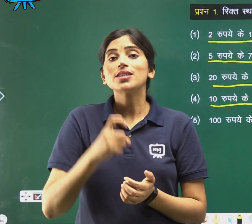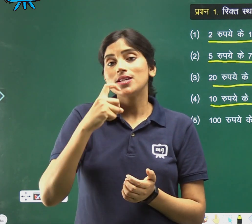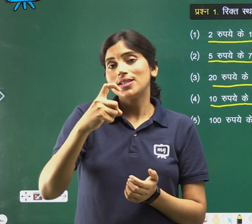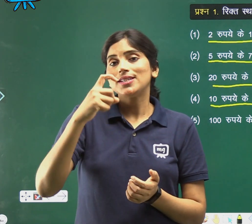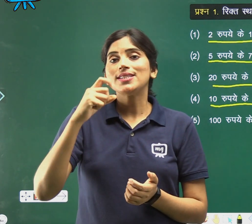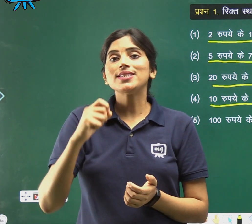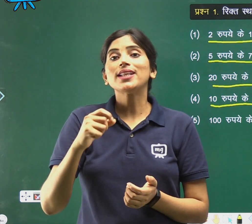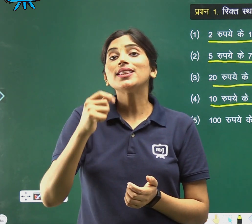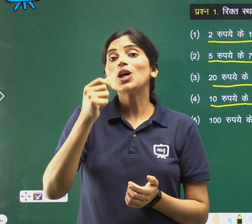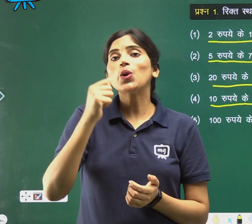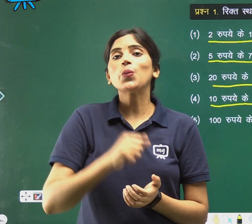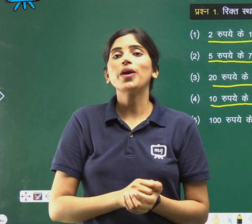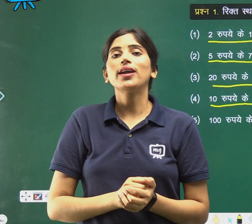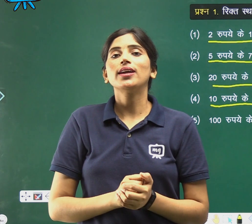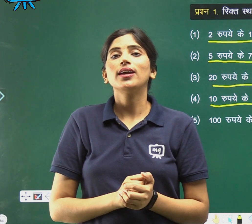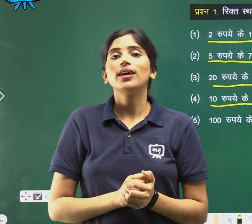70 रुपए।